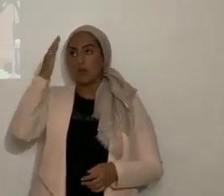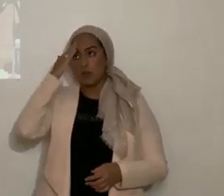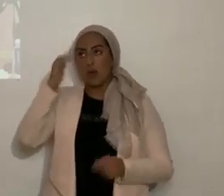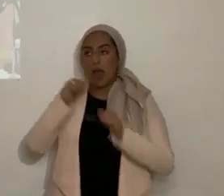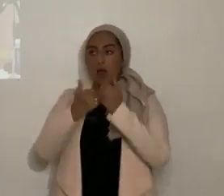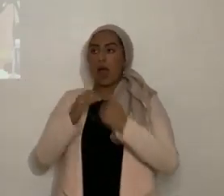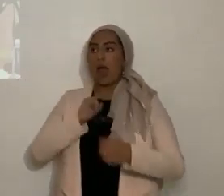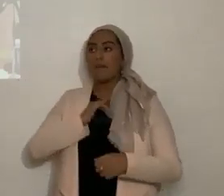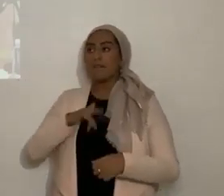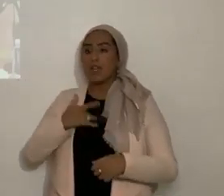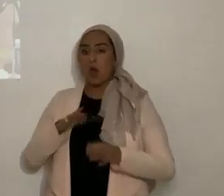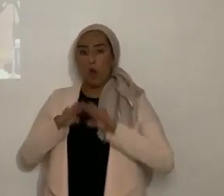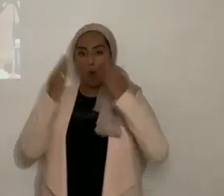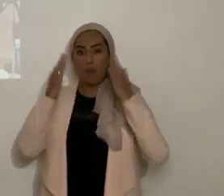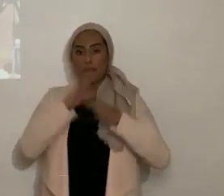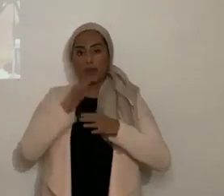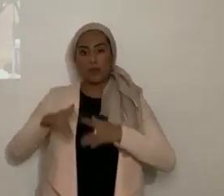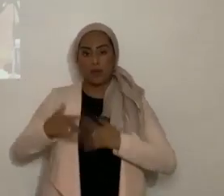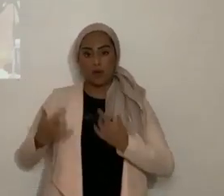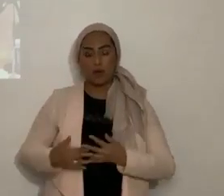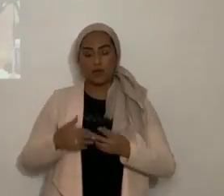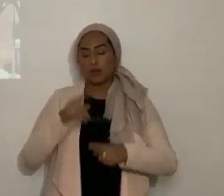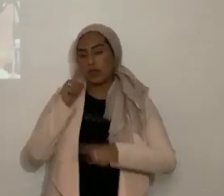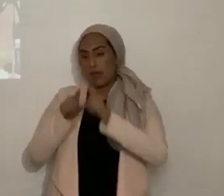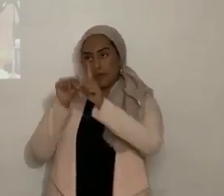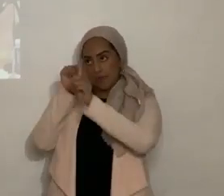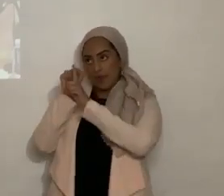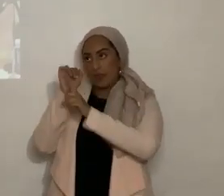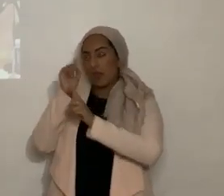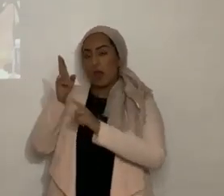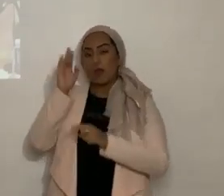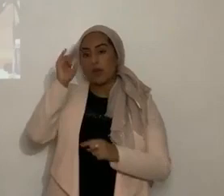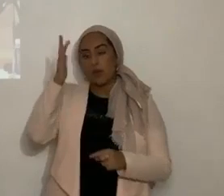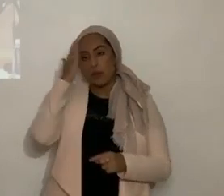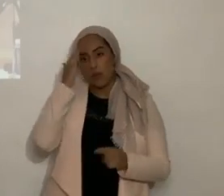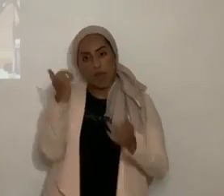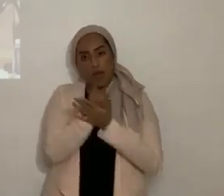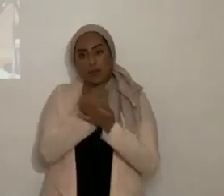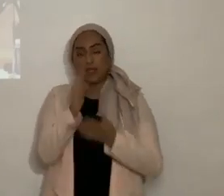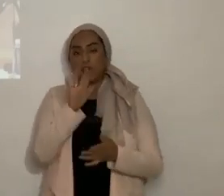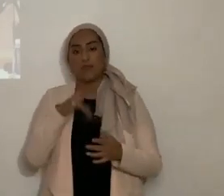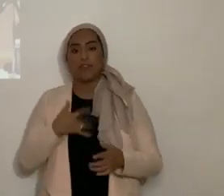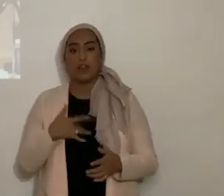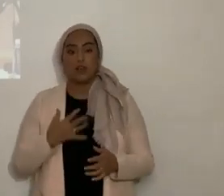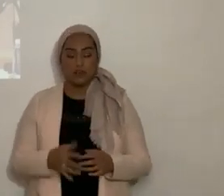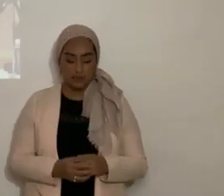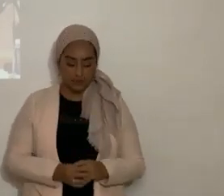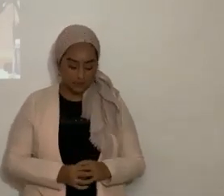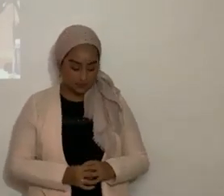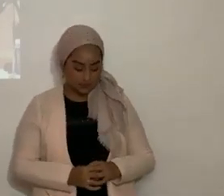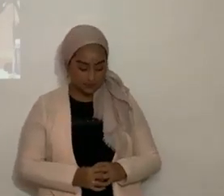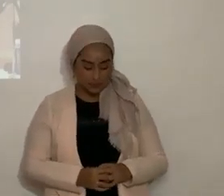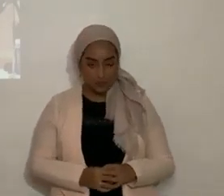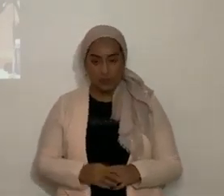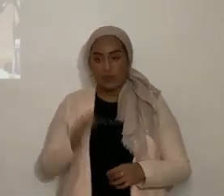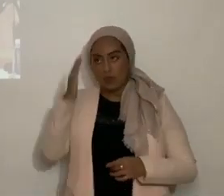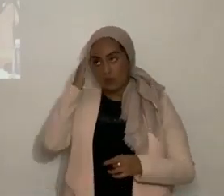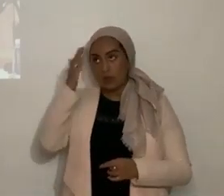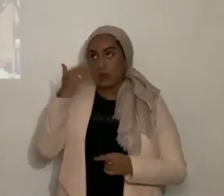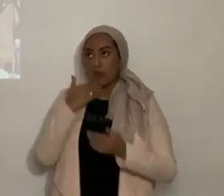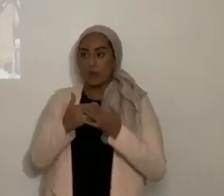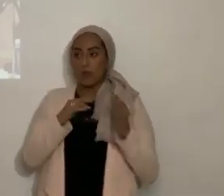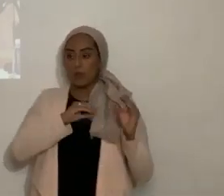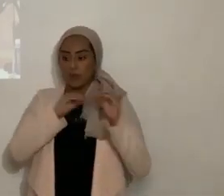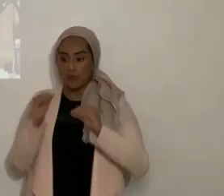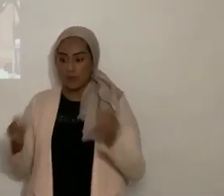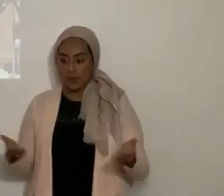sentir. Abre tu corazón, no le vas a engañar al Eterno. El Eterno conoce todo lo que sientes. Reconozco que eres bueno y que me has